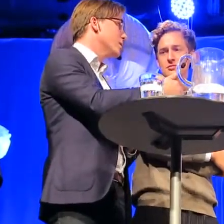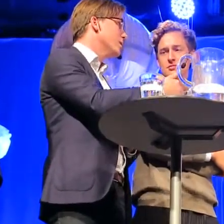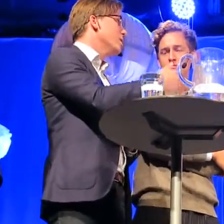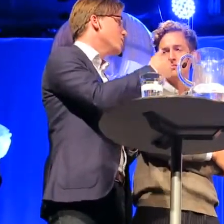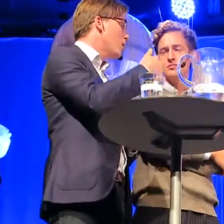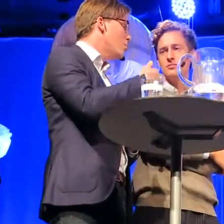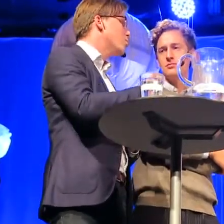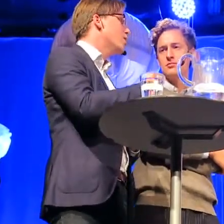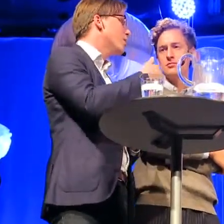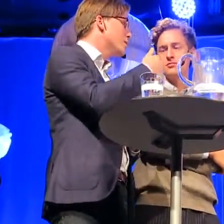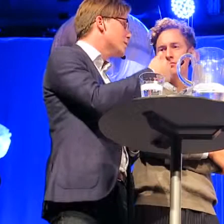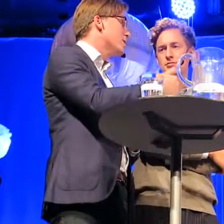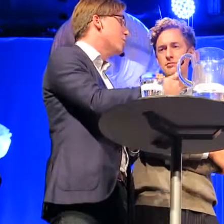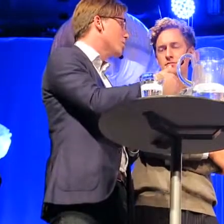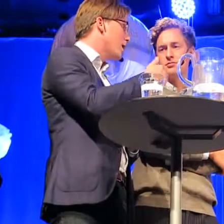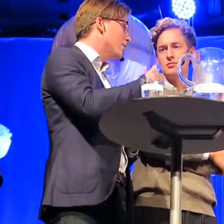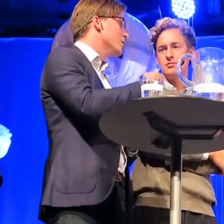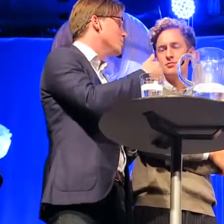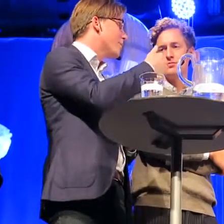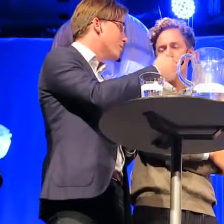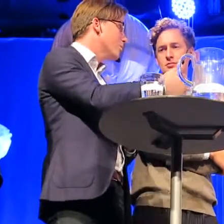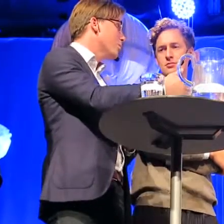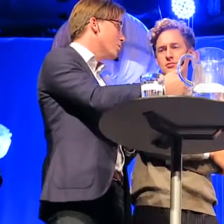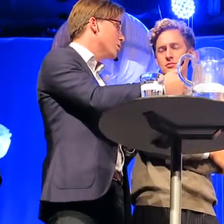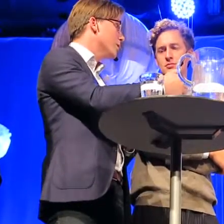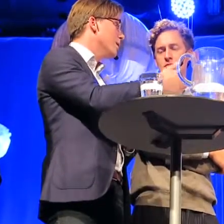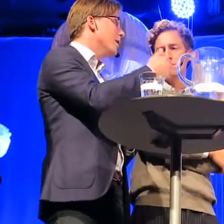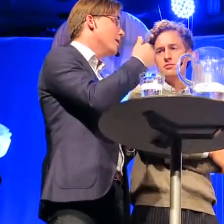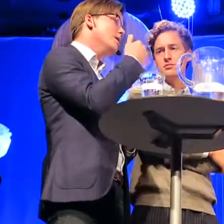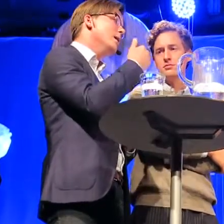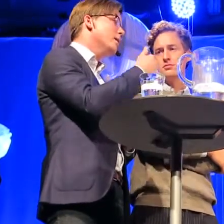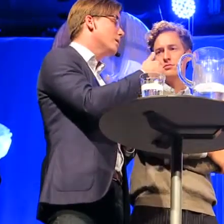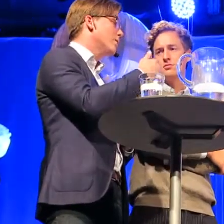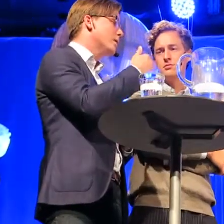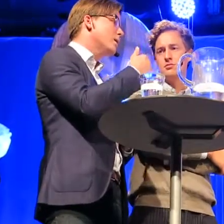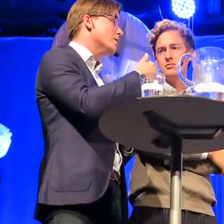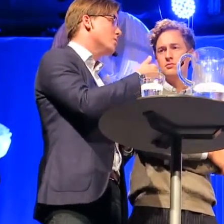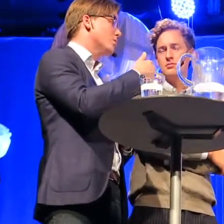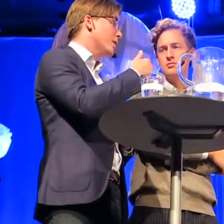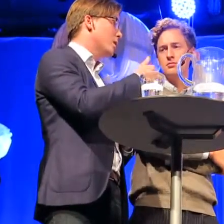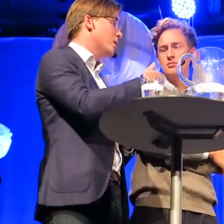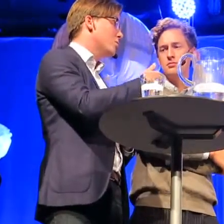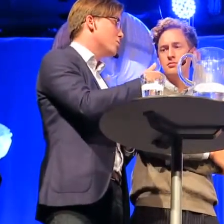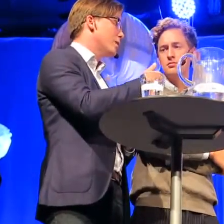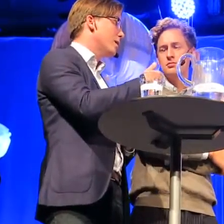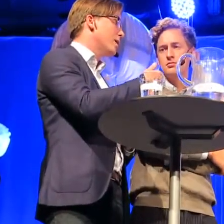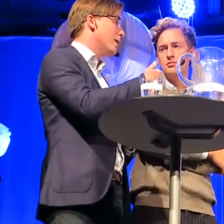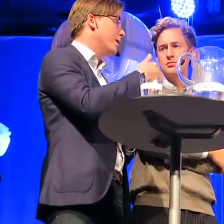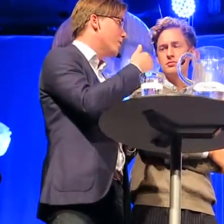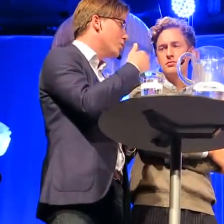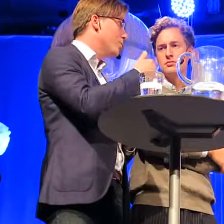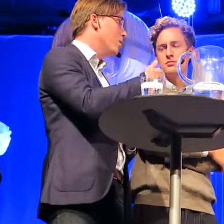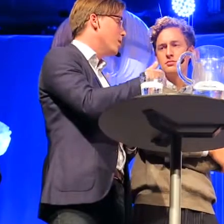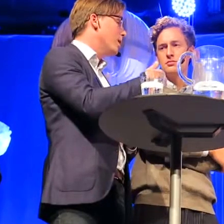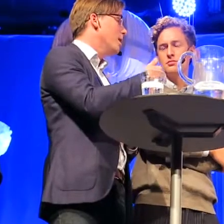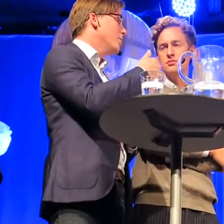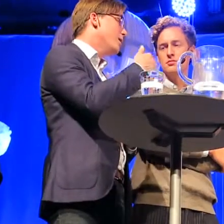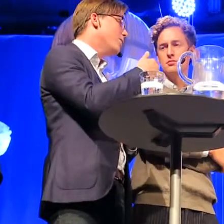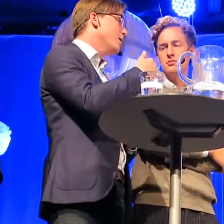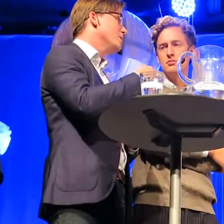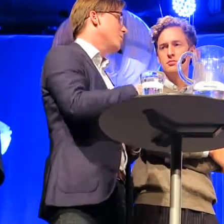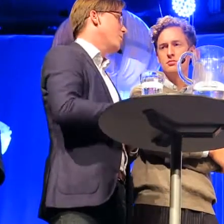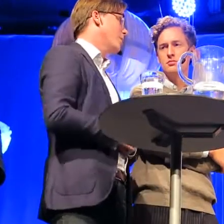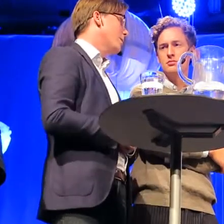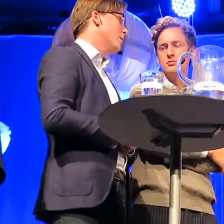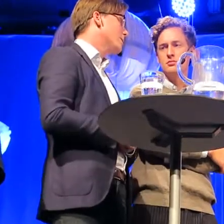ut koldioxid, så är jag oroad för att vi riskerar att få något annat som släpper ut koldioxid. Det är en jättefantastisk utveckling i Tyskland när det gäller det förnybara.